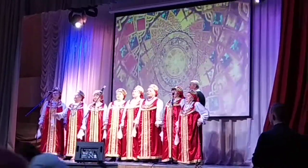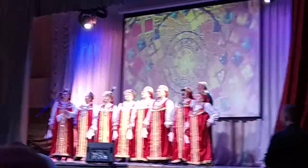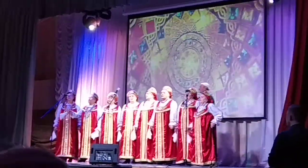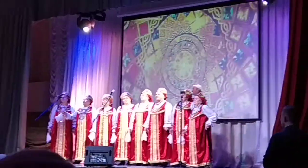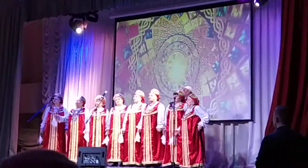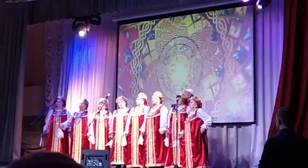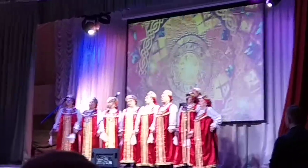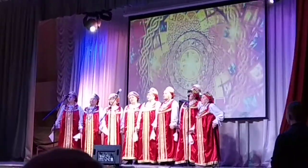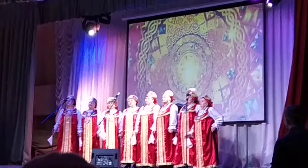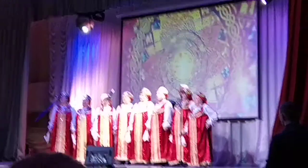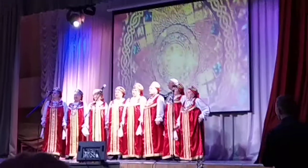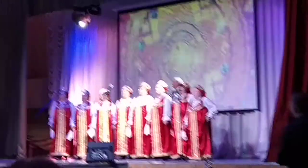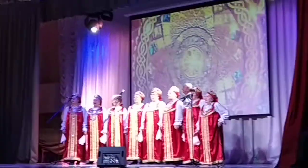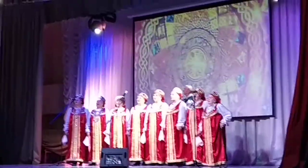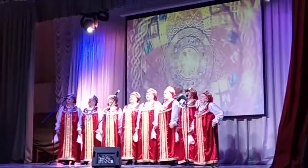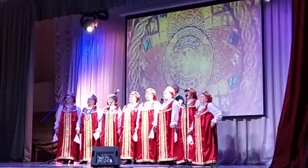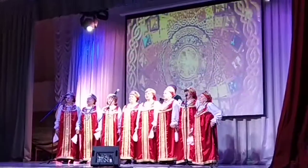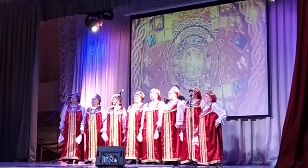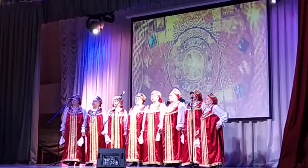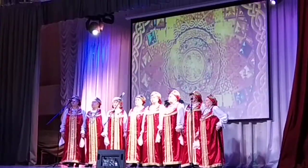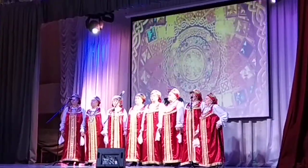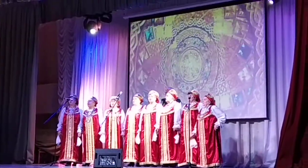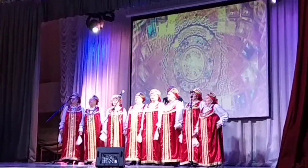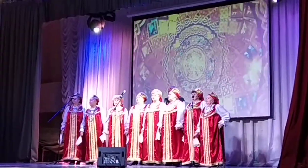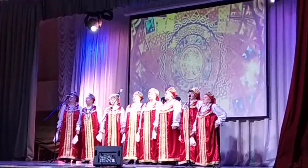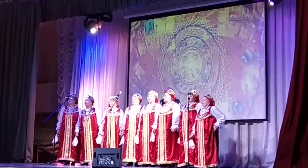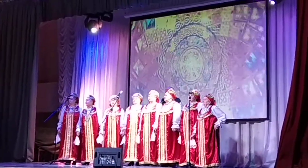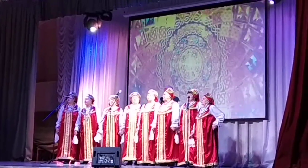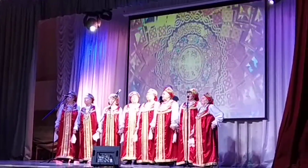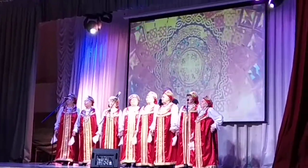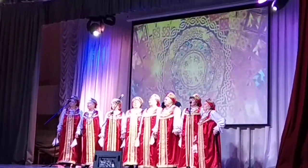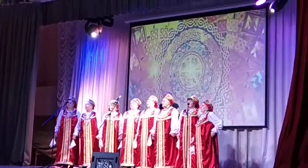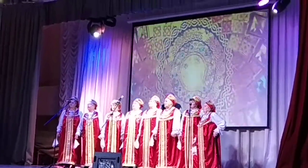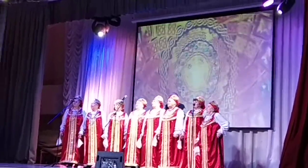Там посохли дерева. Я хожу по вечерам с подружками.